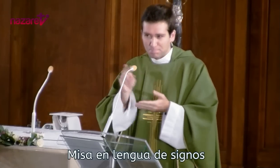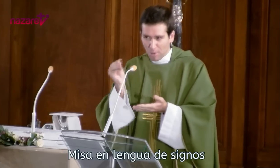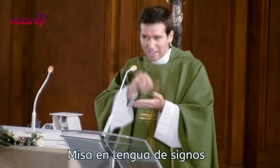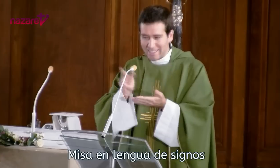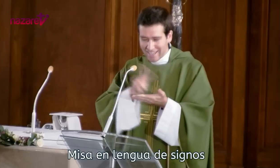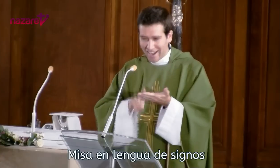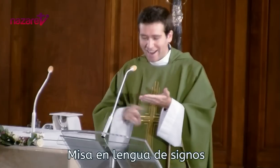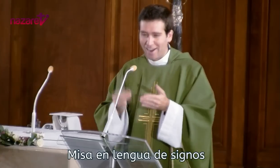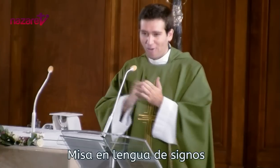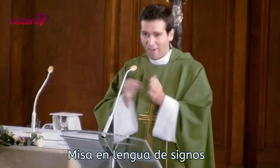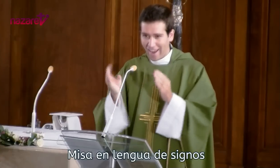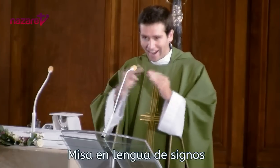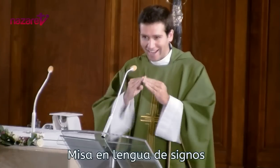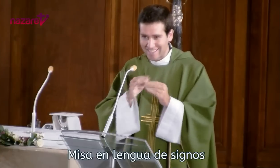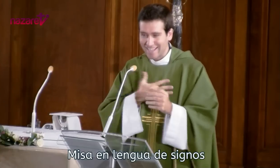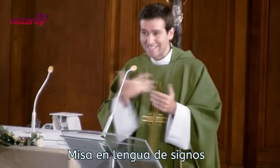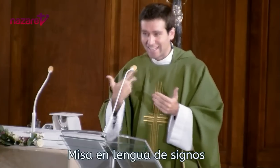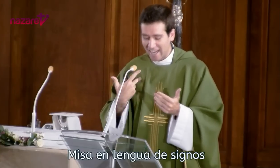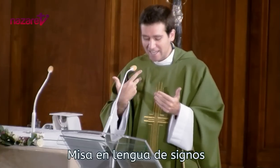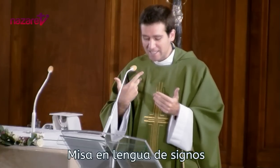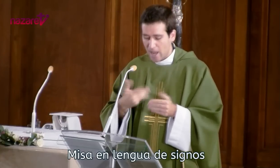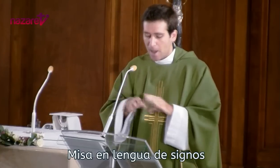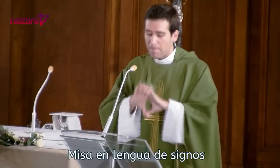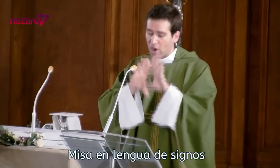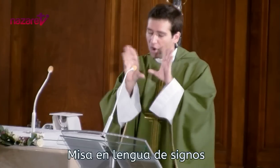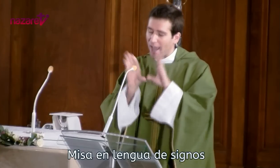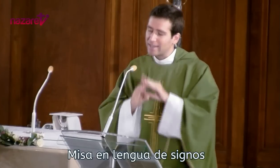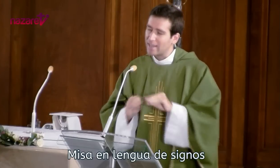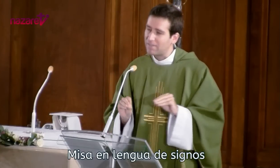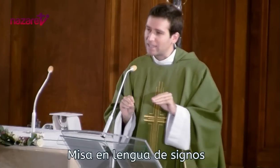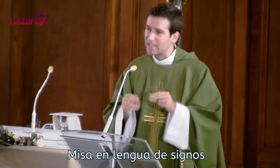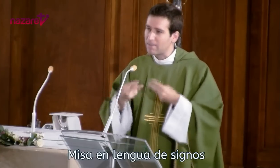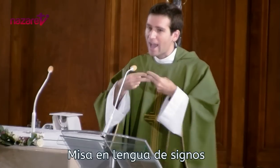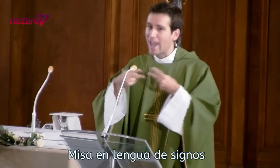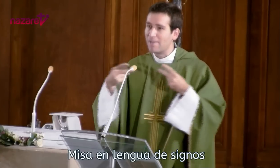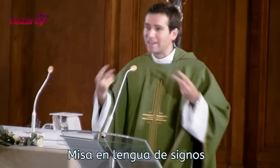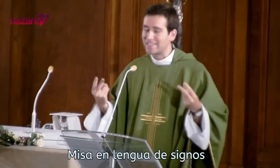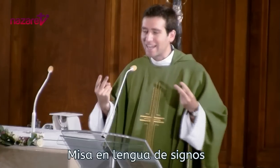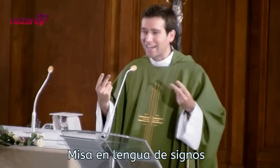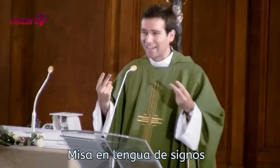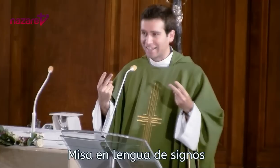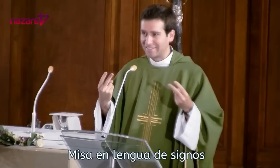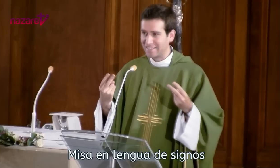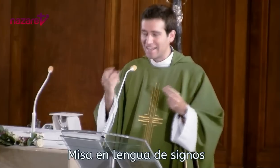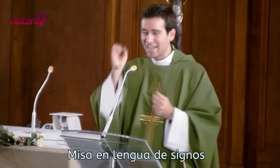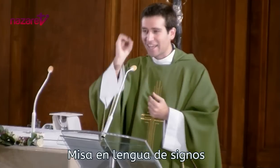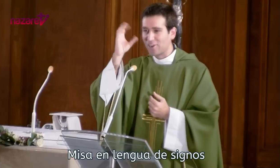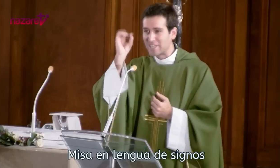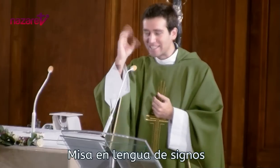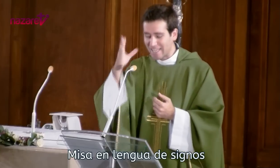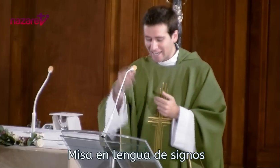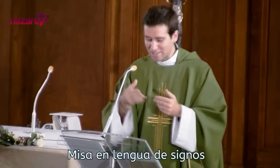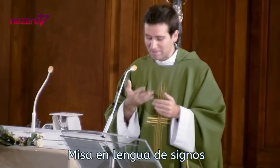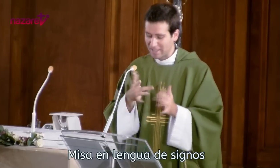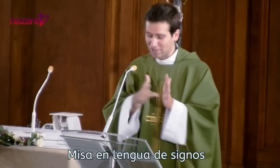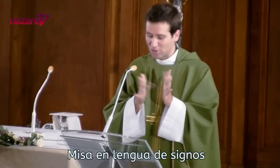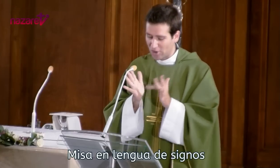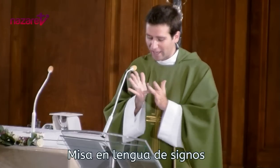Podéis releerlo en casa si queréis, pero en definitiva el mensaje que nos está transmitiendo